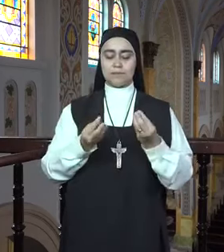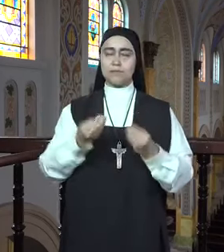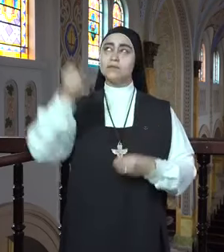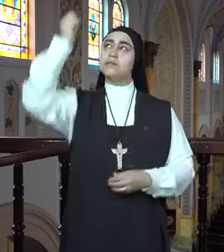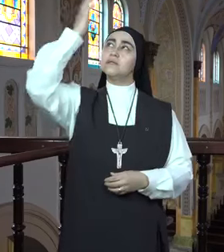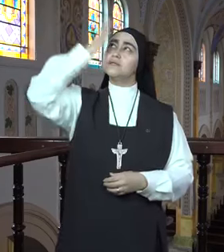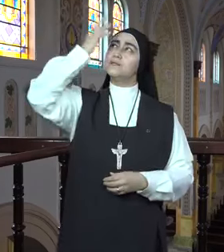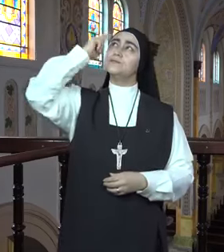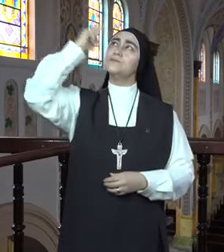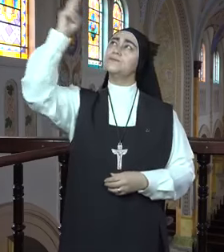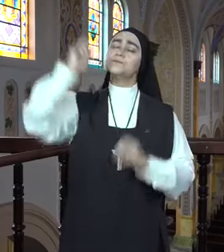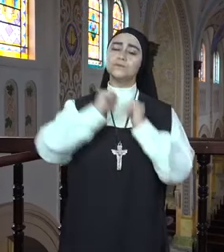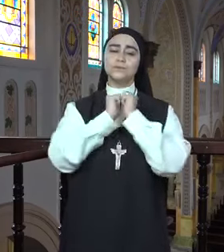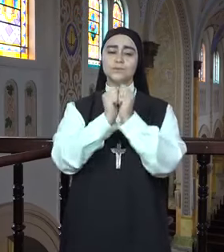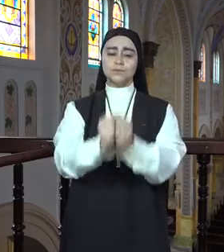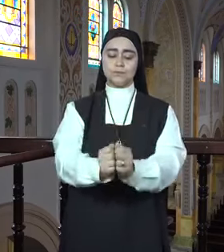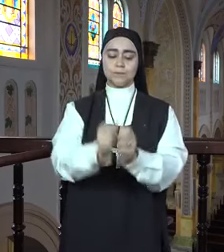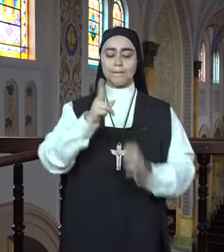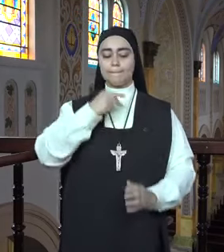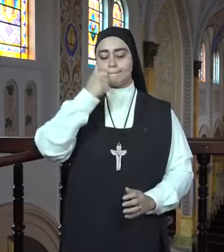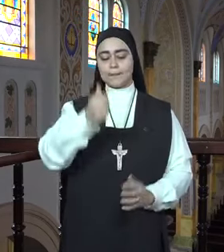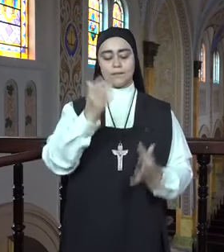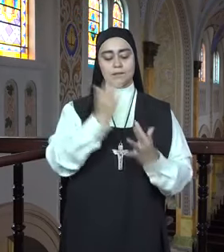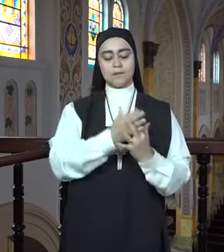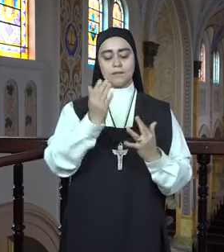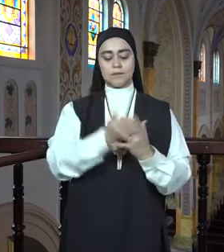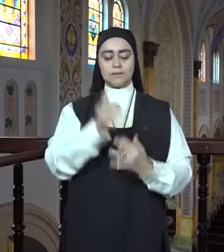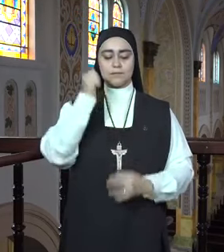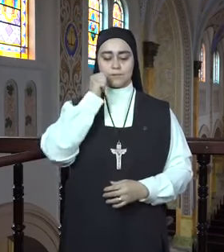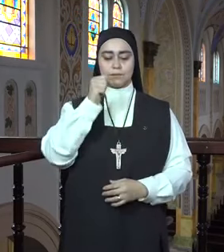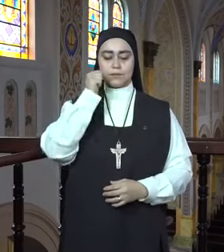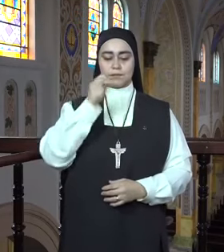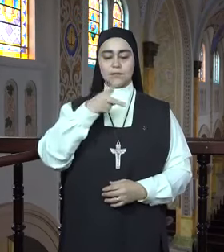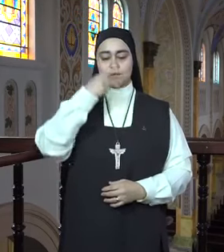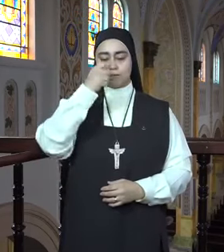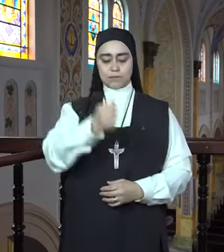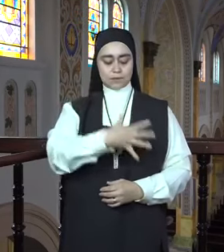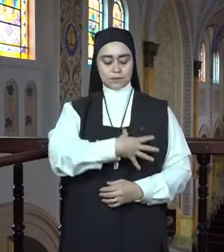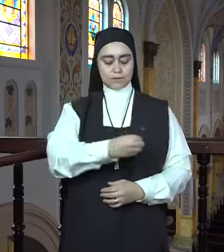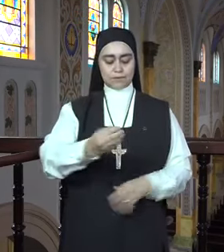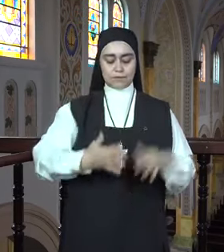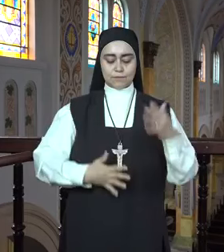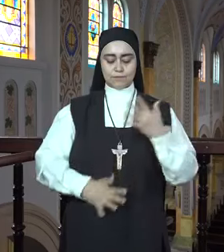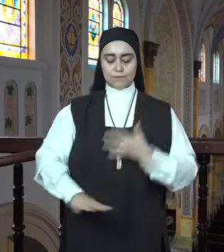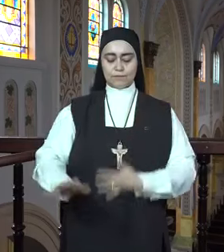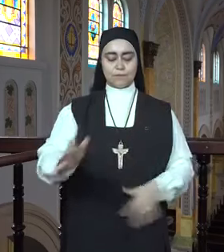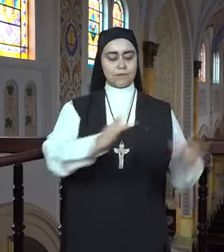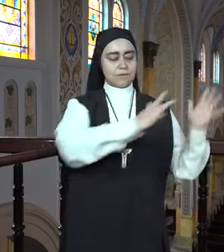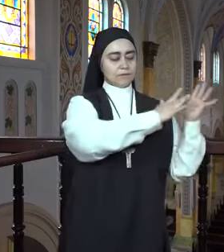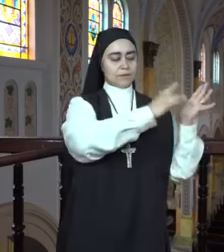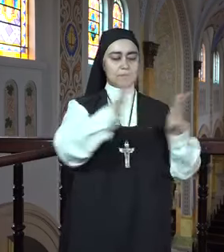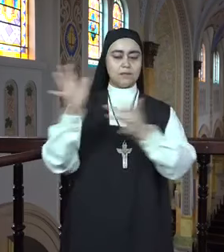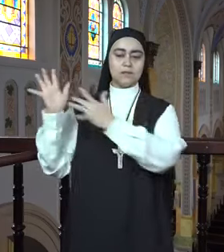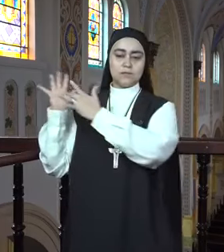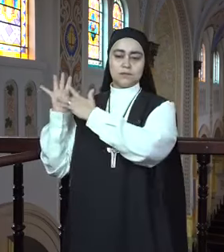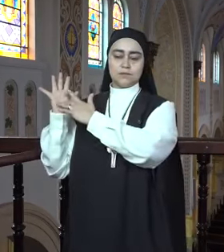o Senhor é convosco. Bendita sois vós entre as mulheres, e bendito é o fruto do vosso ventre,